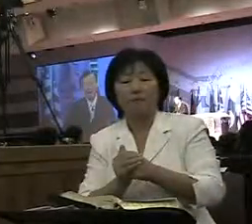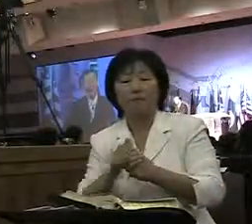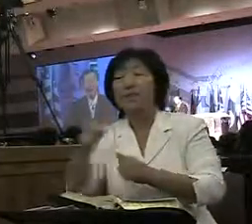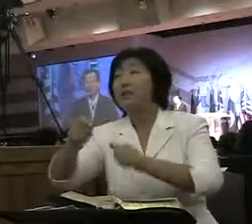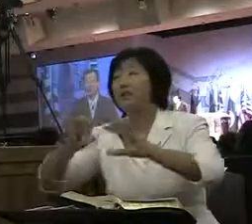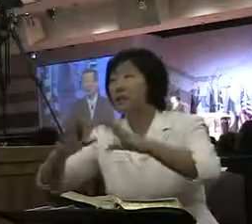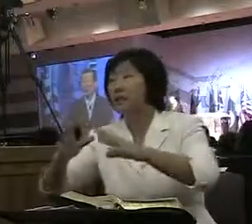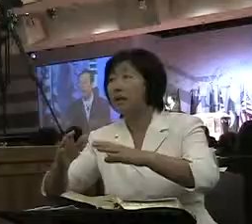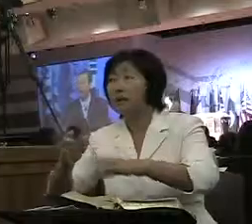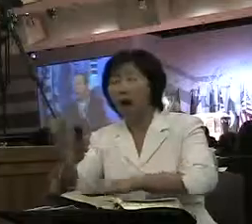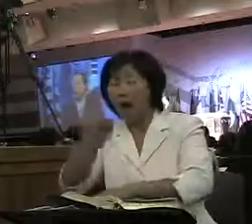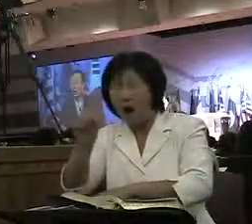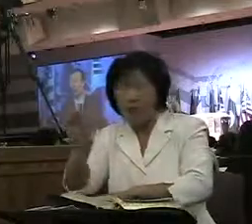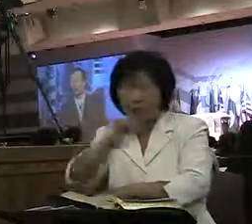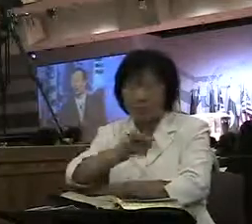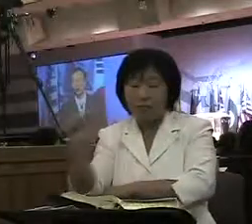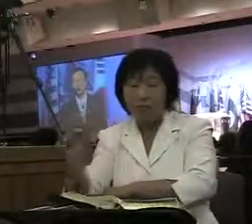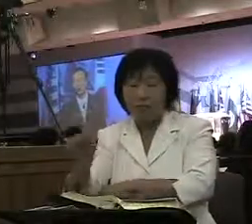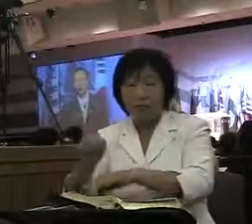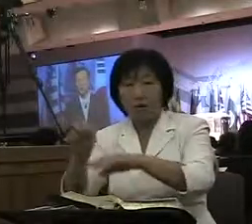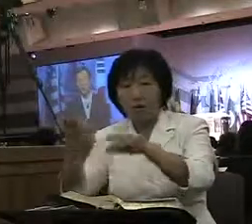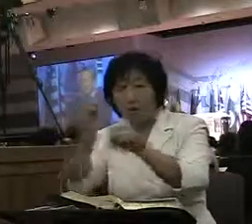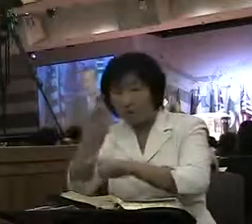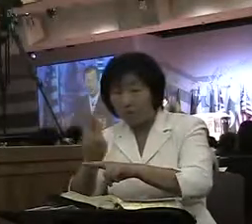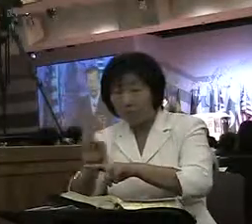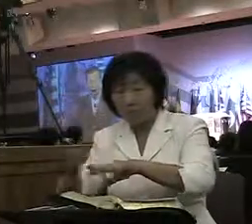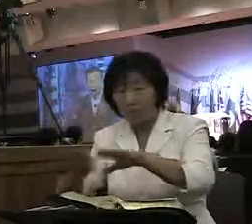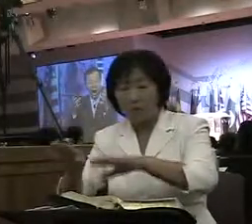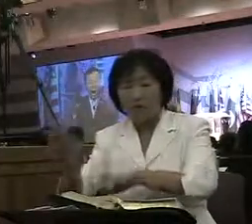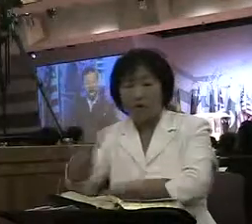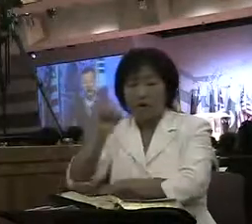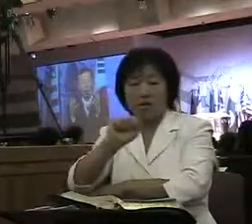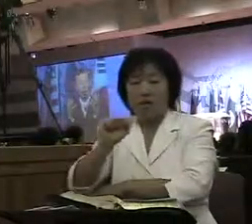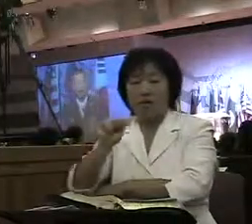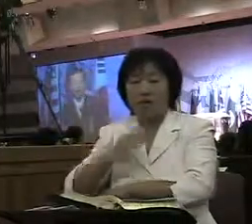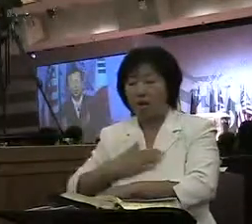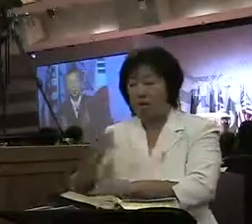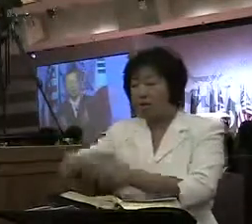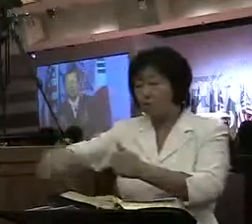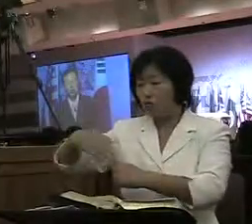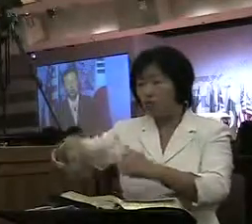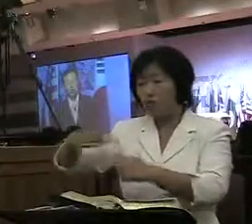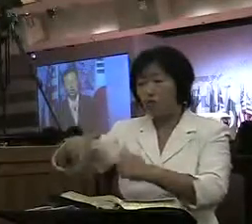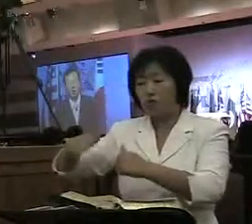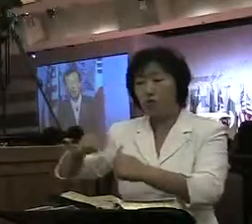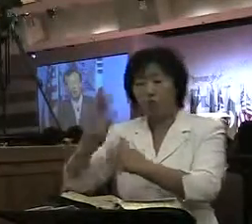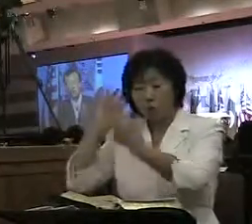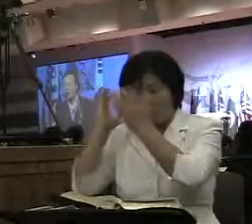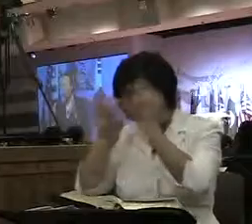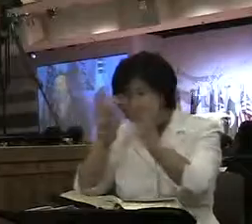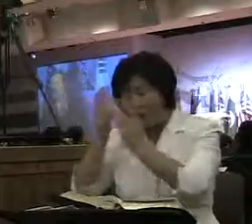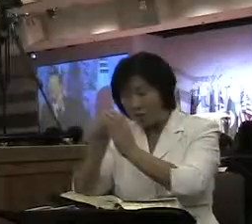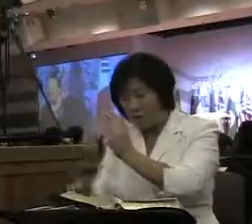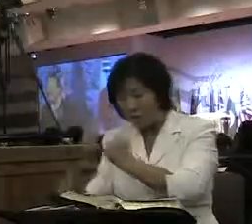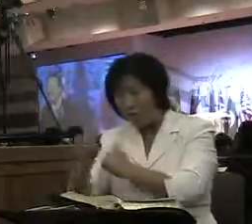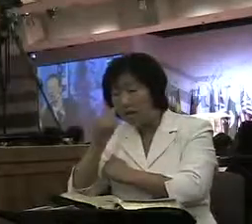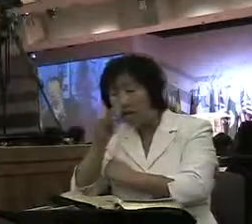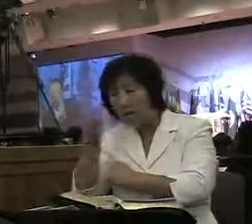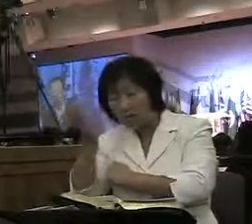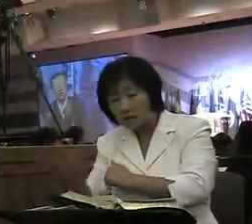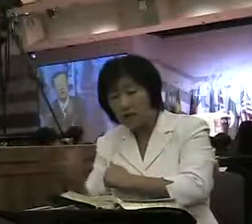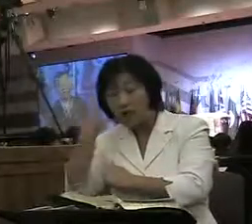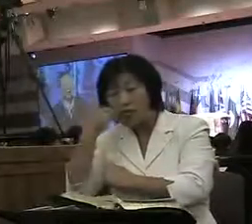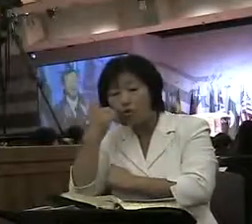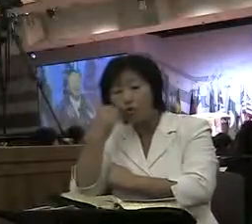세상이 아무리 진동하며 흔들릴지라도, 내 주위가 아무리 혼란 속에 빠져 있을지라도 Who is